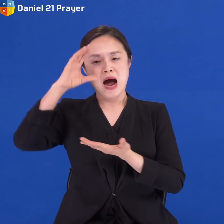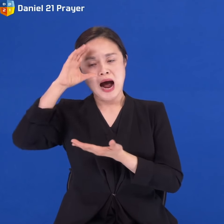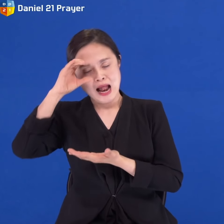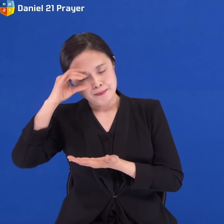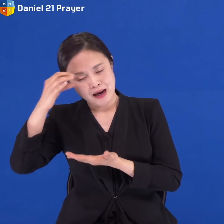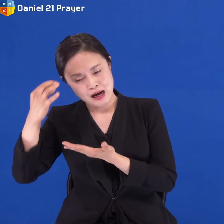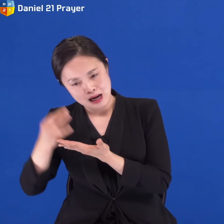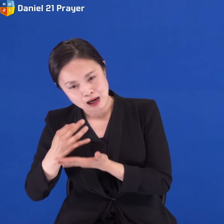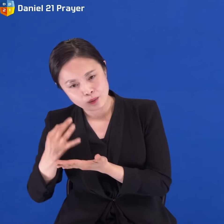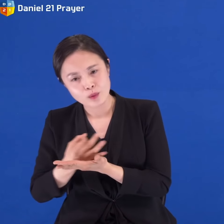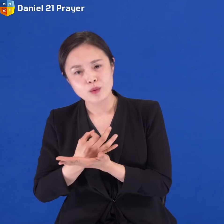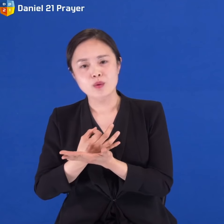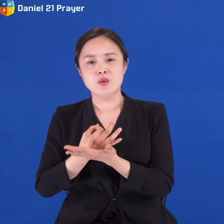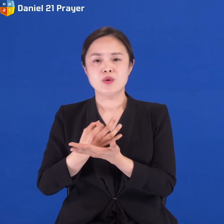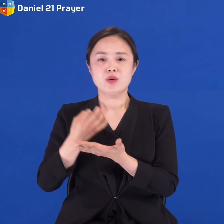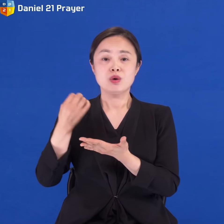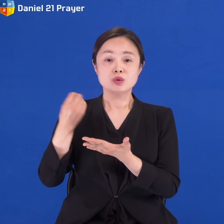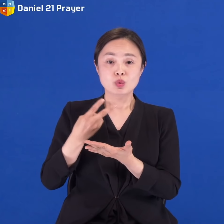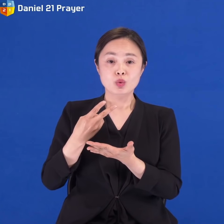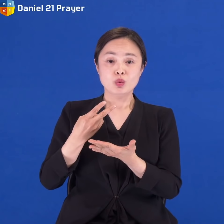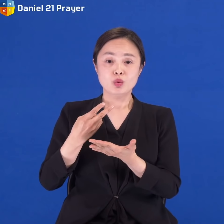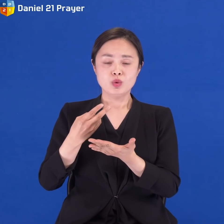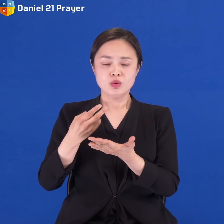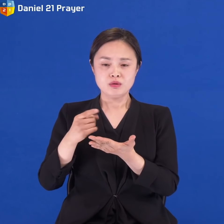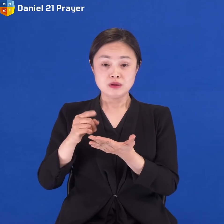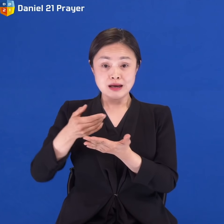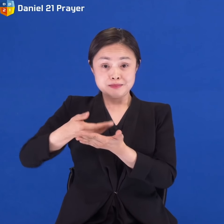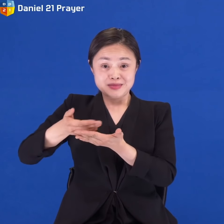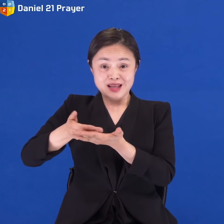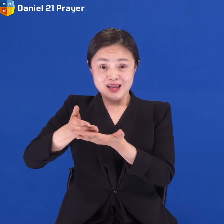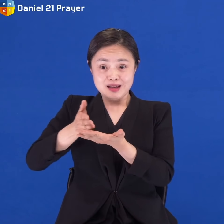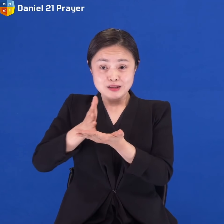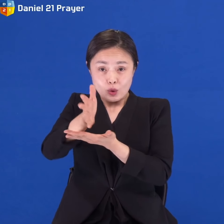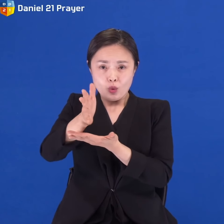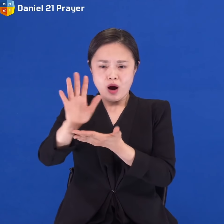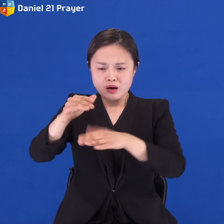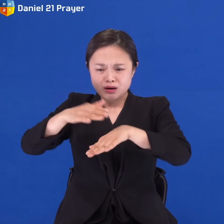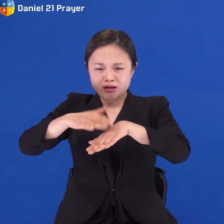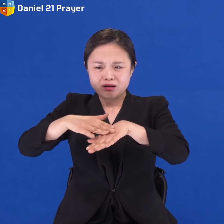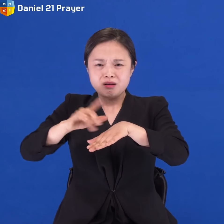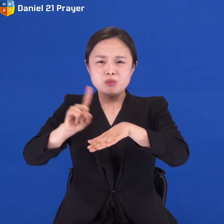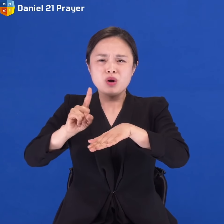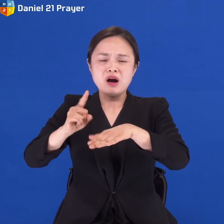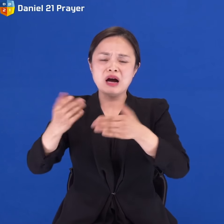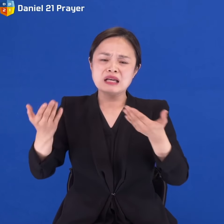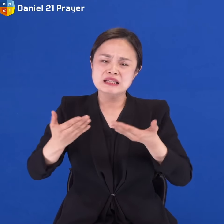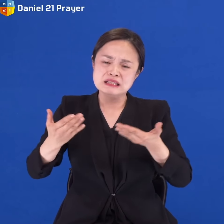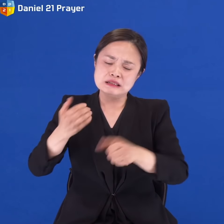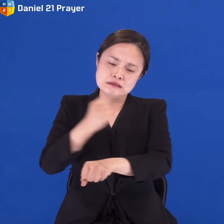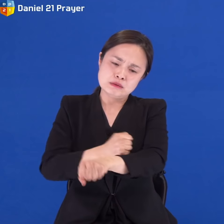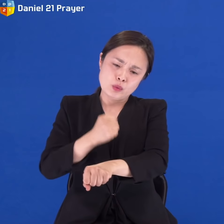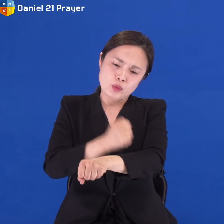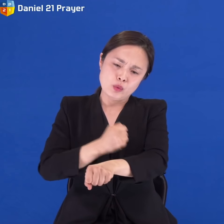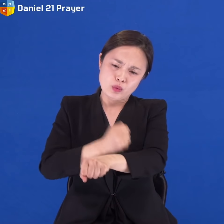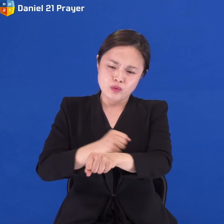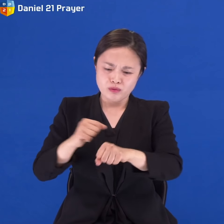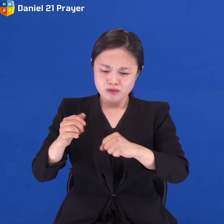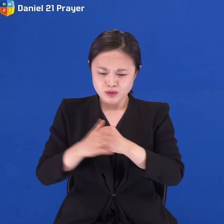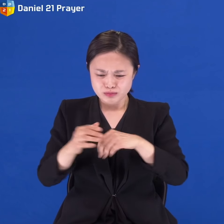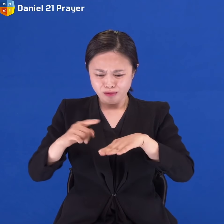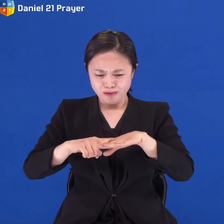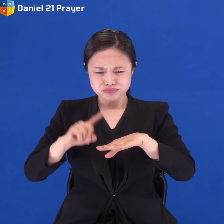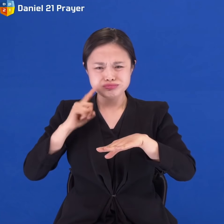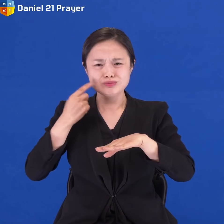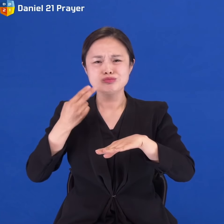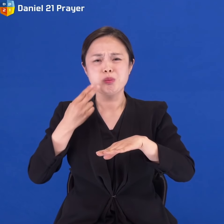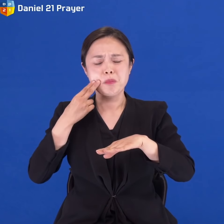손마디가 미대 나온 여자 아무도 모르는 무슨 70대 할머니 손 같지가 않나. 저는 그런 것을